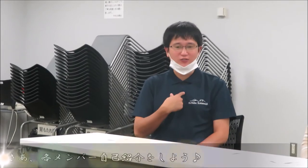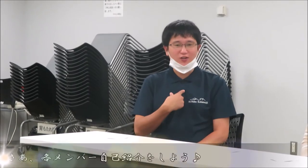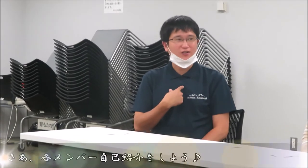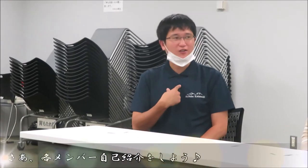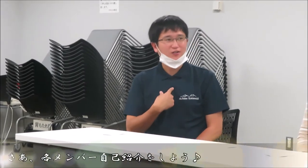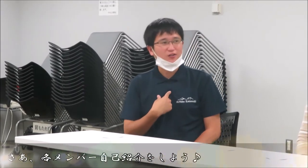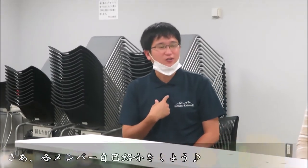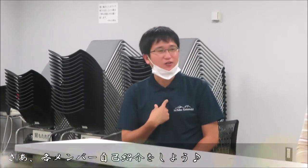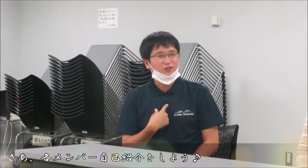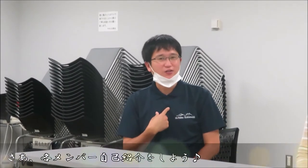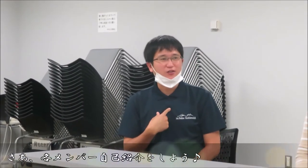私は